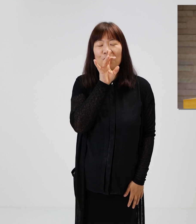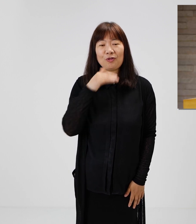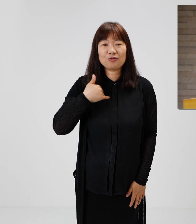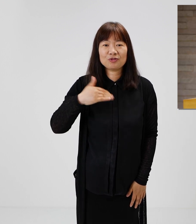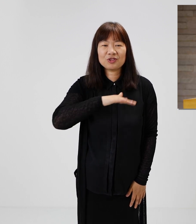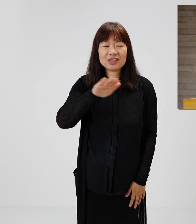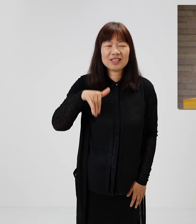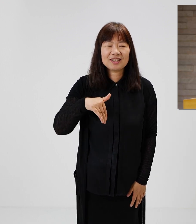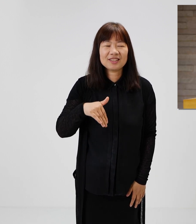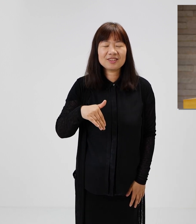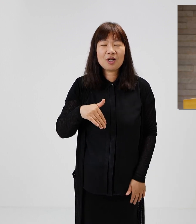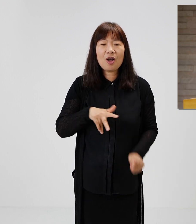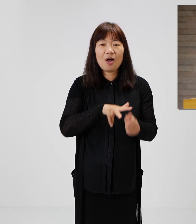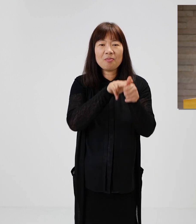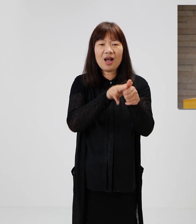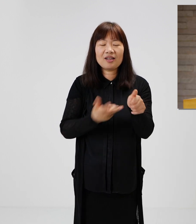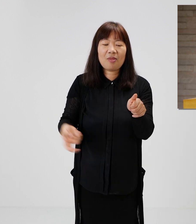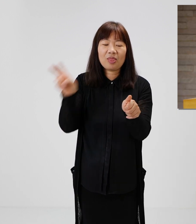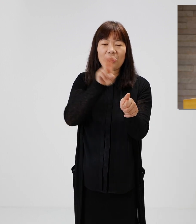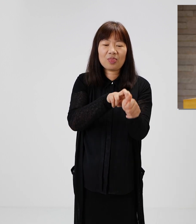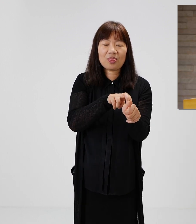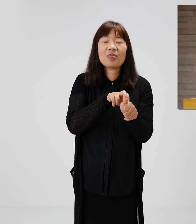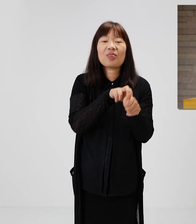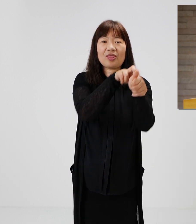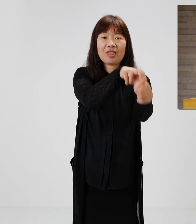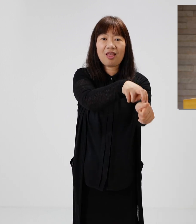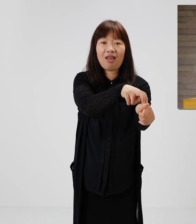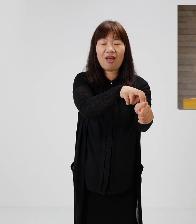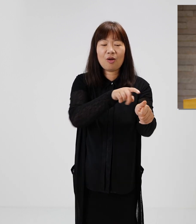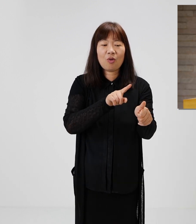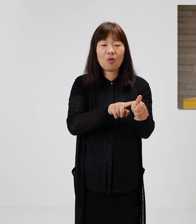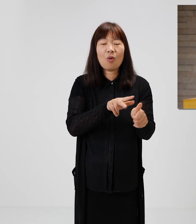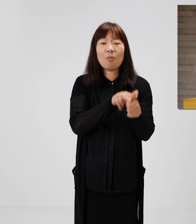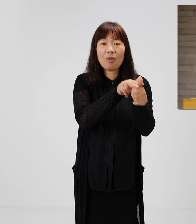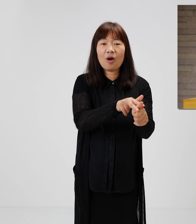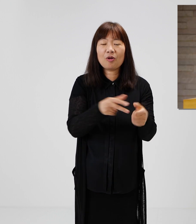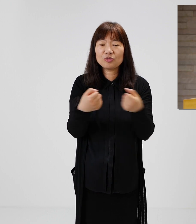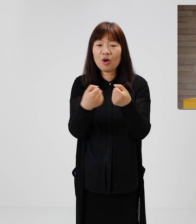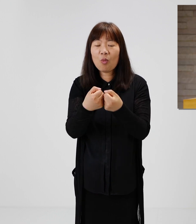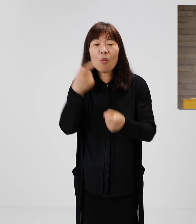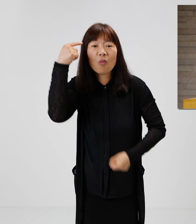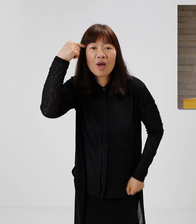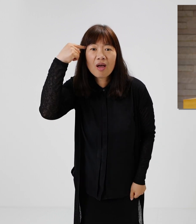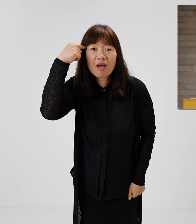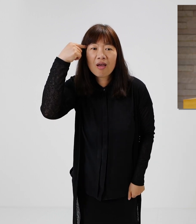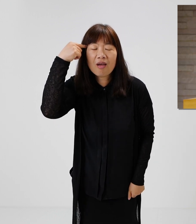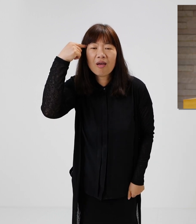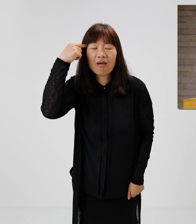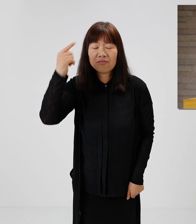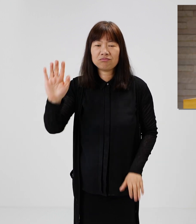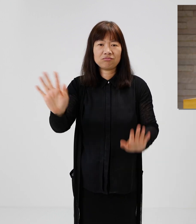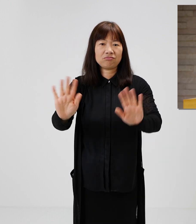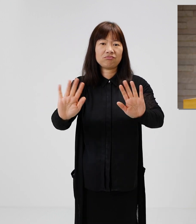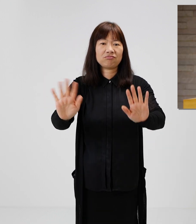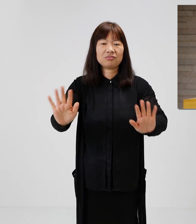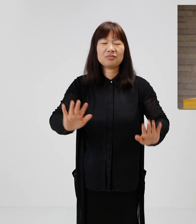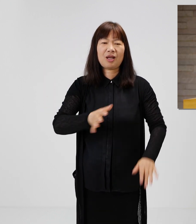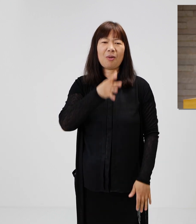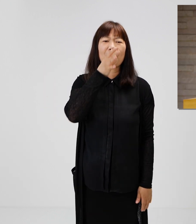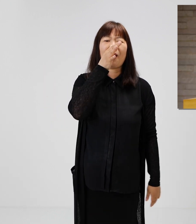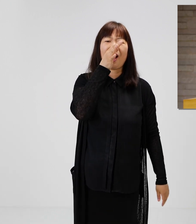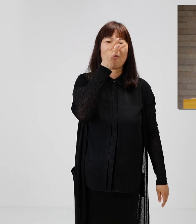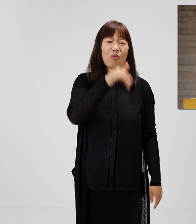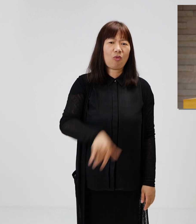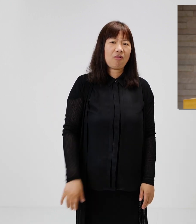우리는 그 말을 올라타야 되는 사람들이지 왜 말하고 싸워요? 왜 말하고 뛰어요?